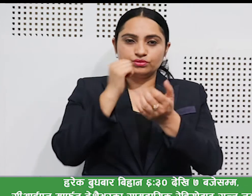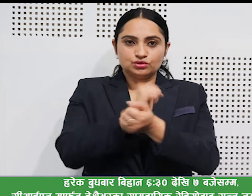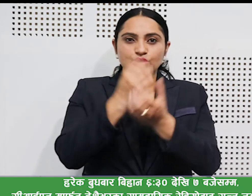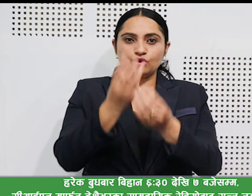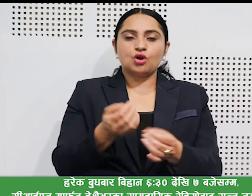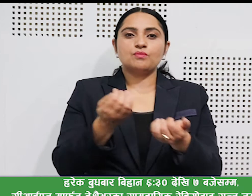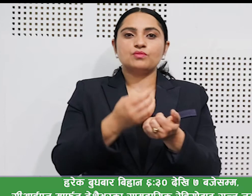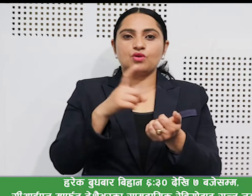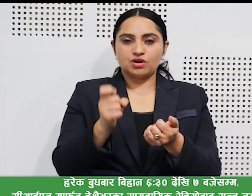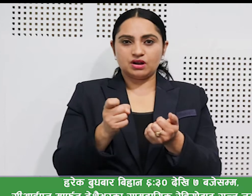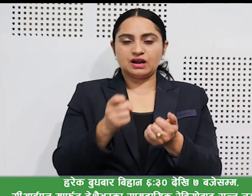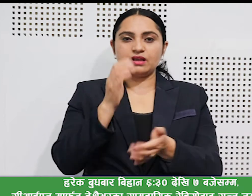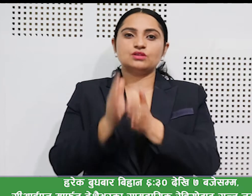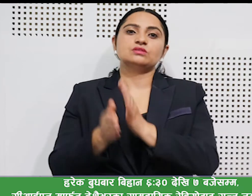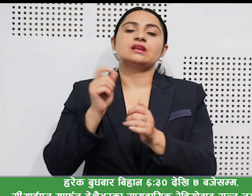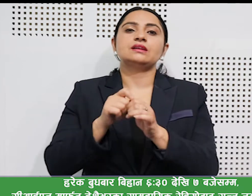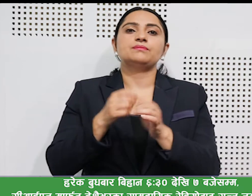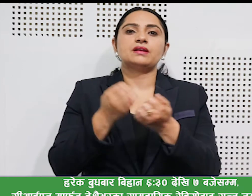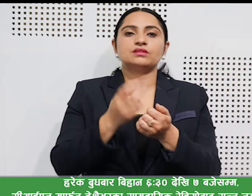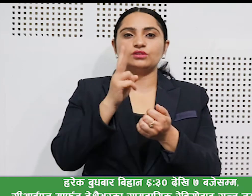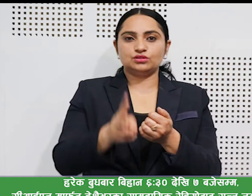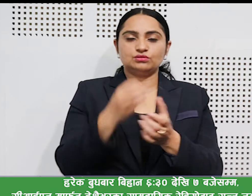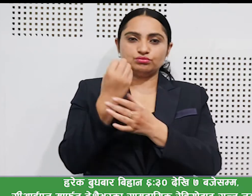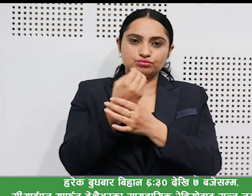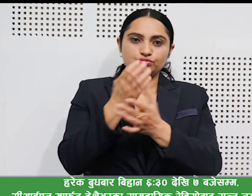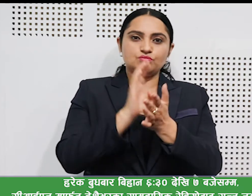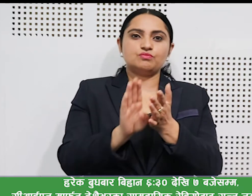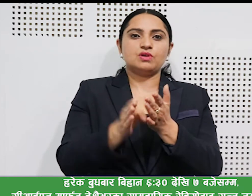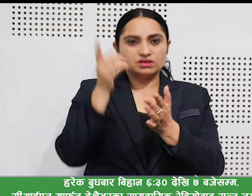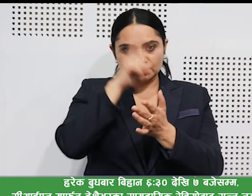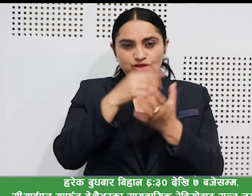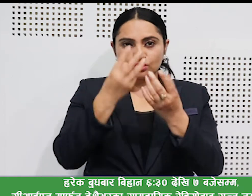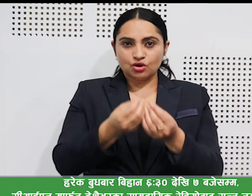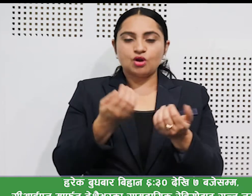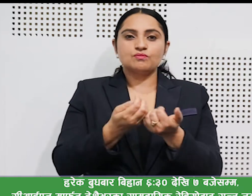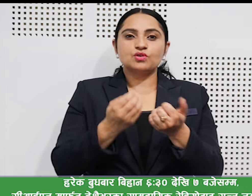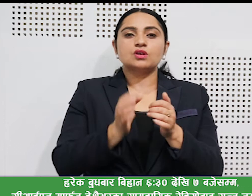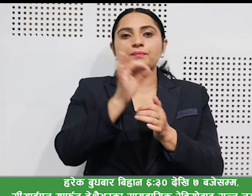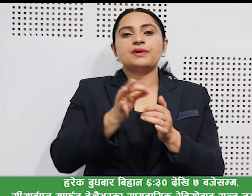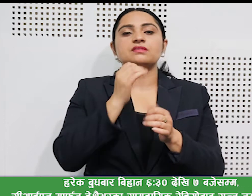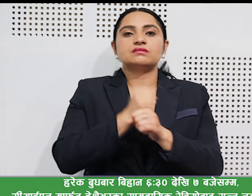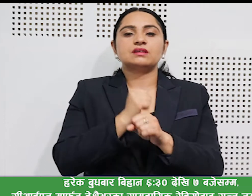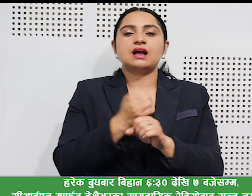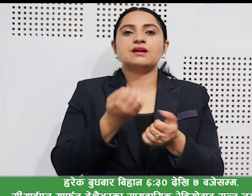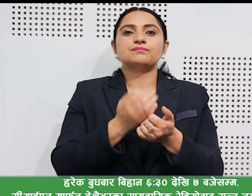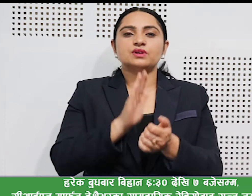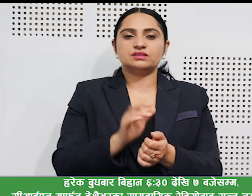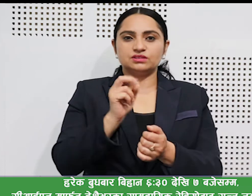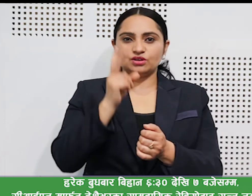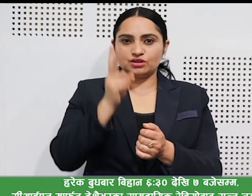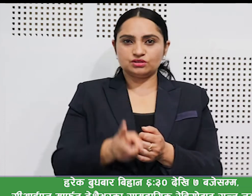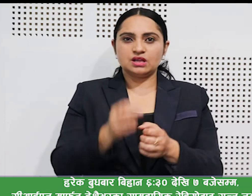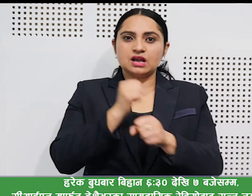न्यूनीकरणका लागि प्रतिकार योजना निर्माण गरी यस्ता विपदबाट हुने क्षति न्यूनीकरणमा प्राधिकरण लागिरहेको छ। तर यस्ता